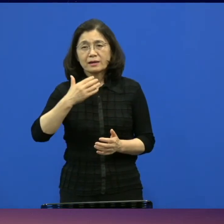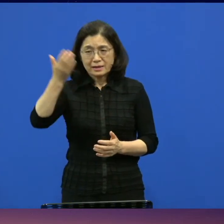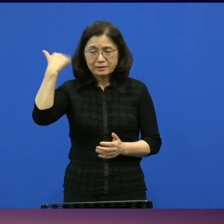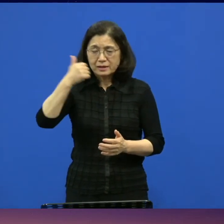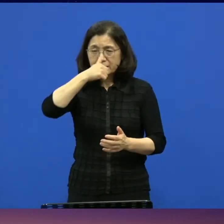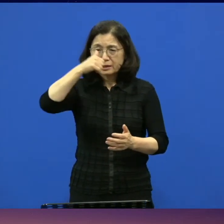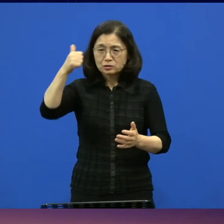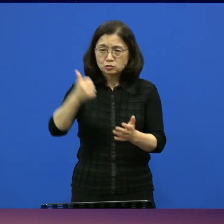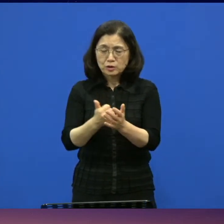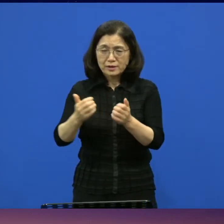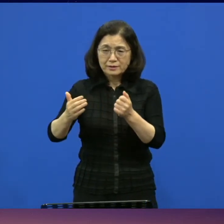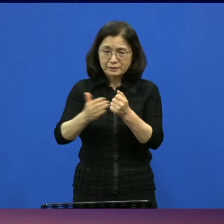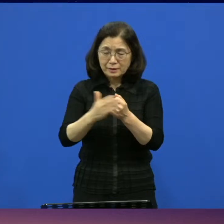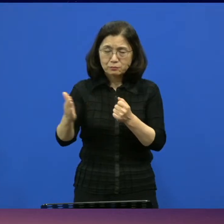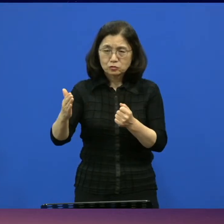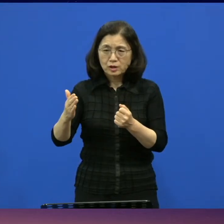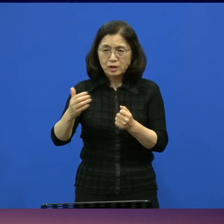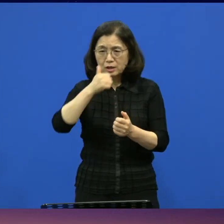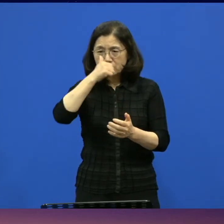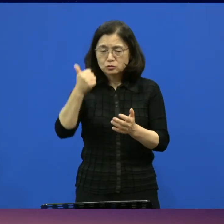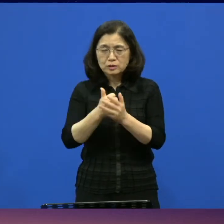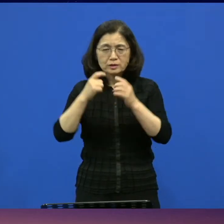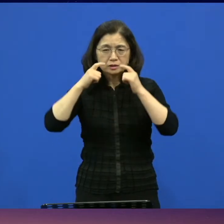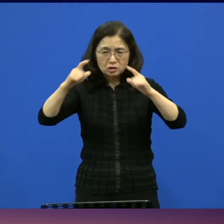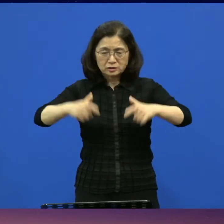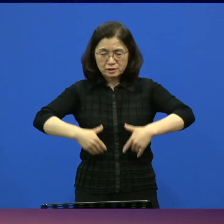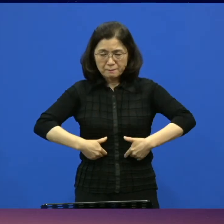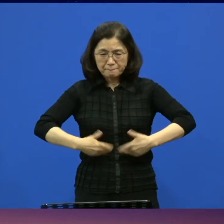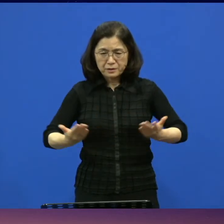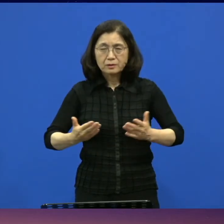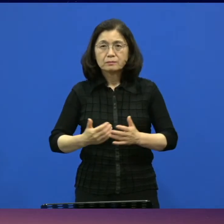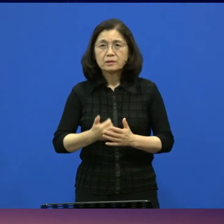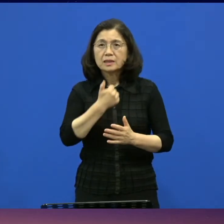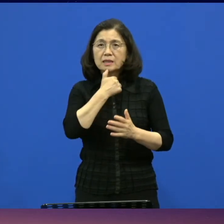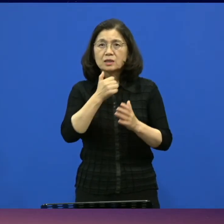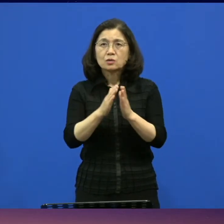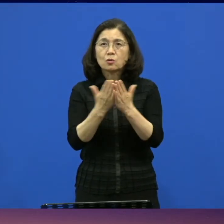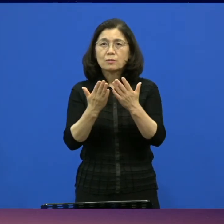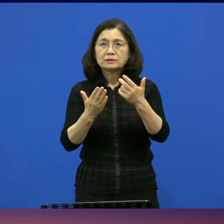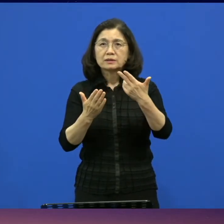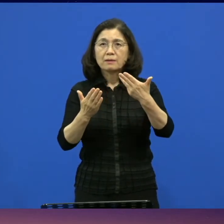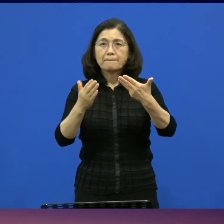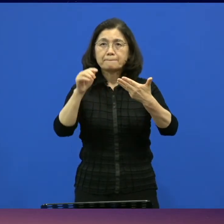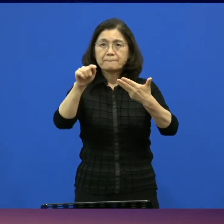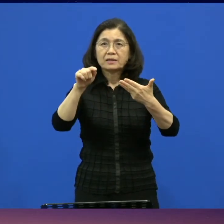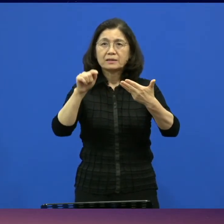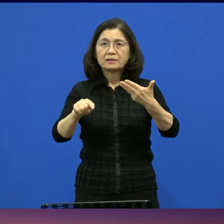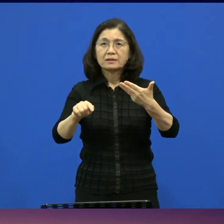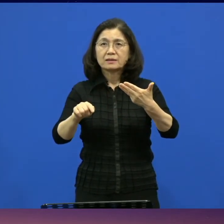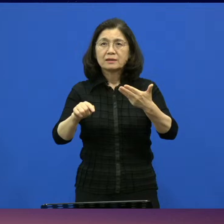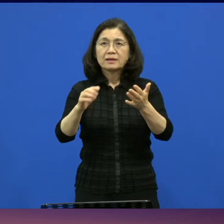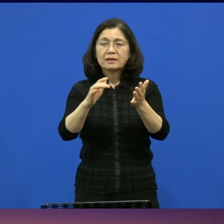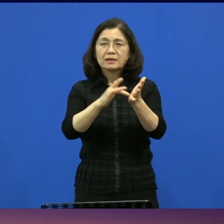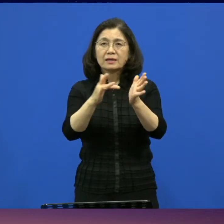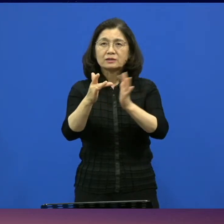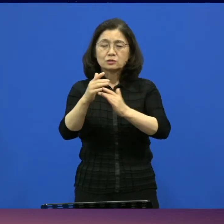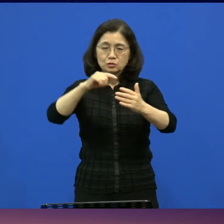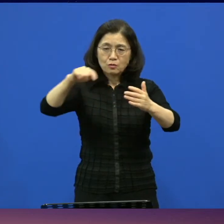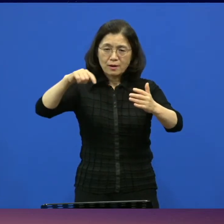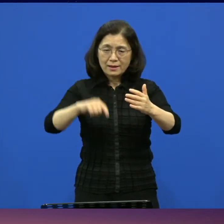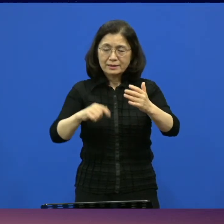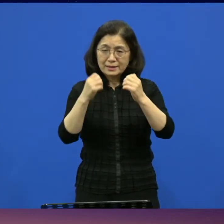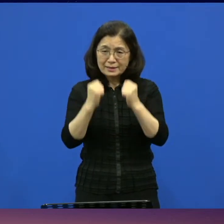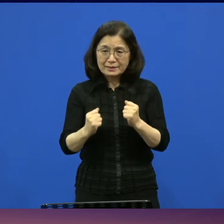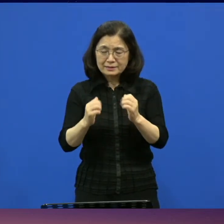나를 정죄할 이유도 없어요. 그리스도, 여러분, 로마서 8장 1절에 뭡니까? 그러므로 그리스도 예수 안에 있는